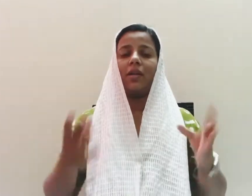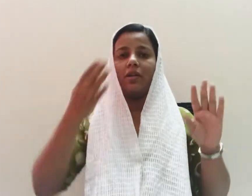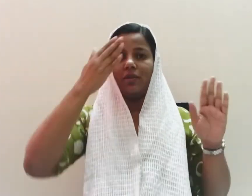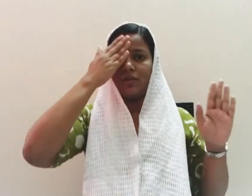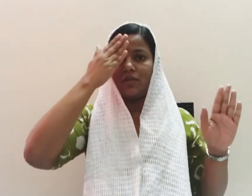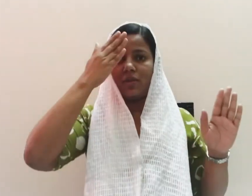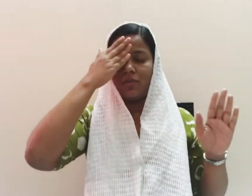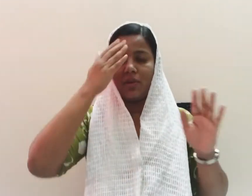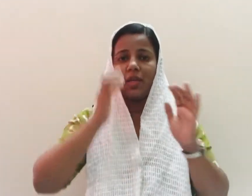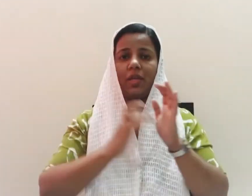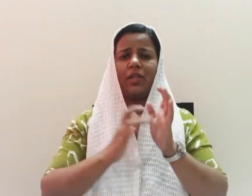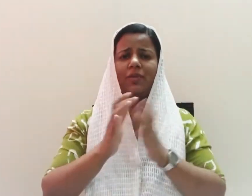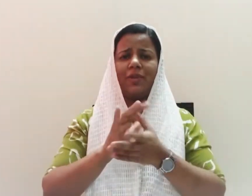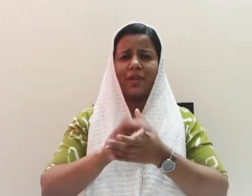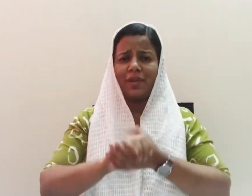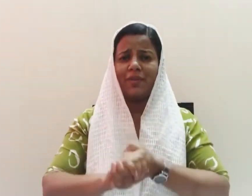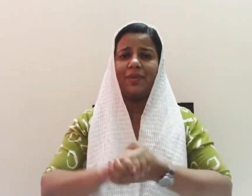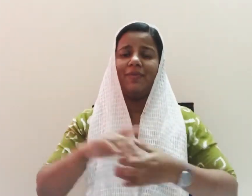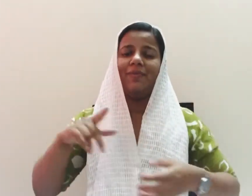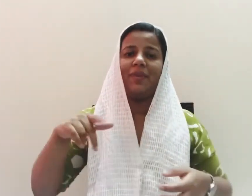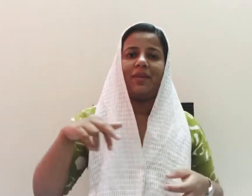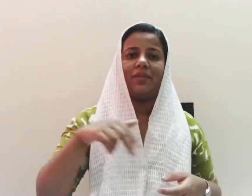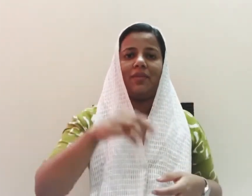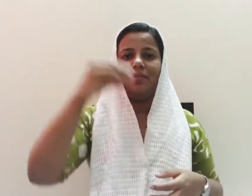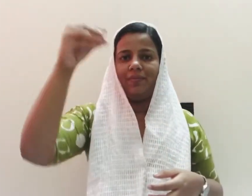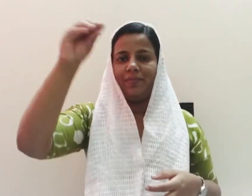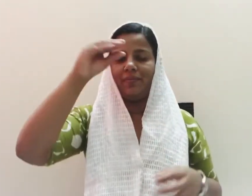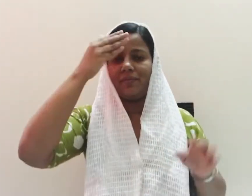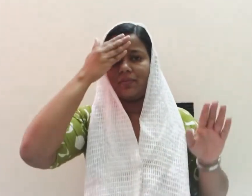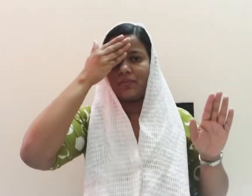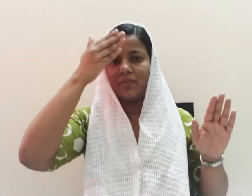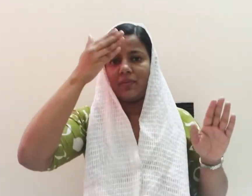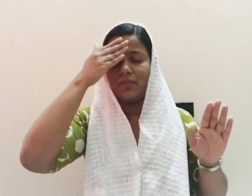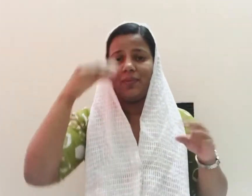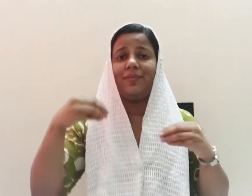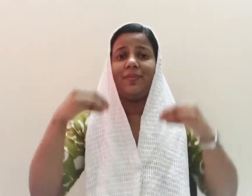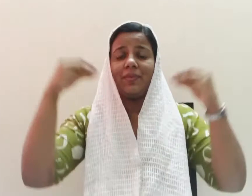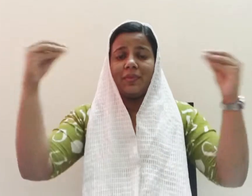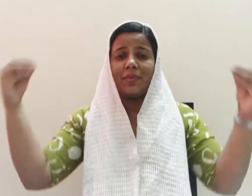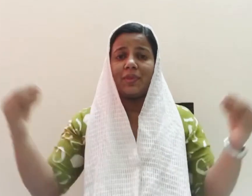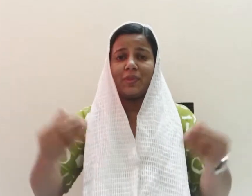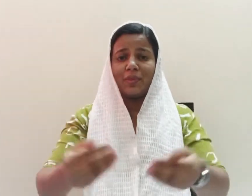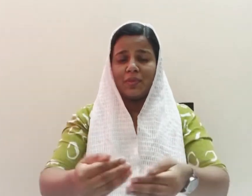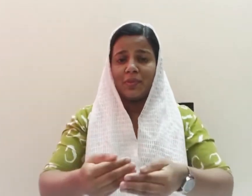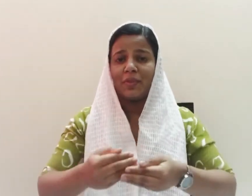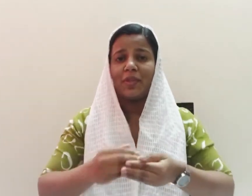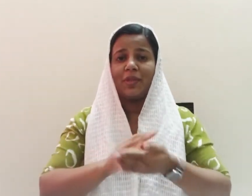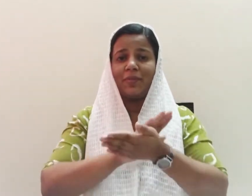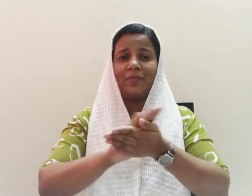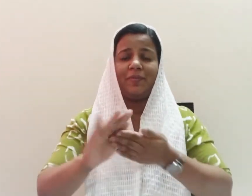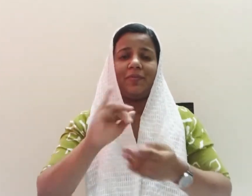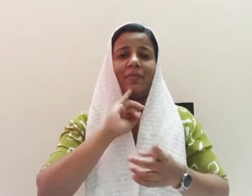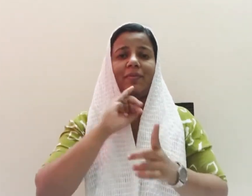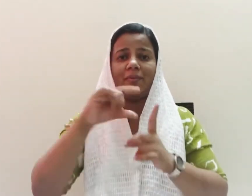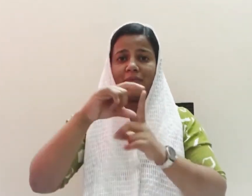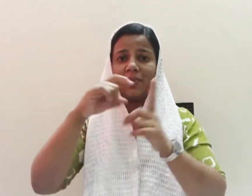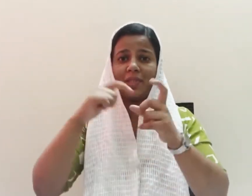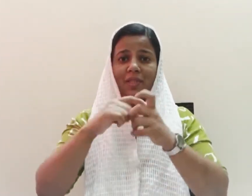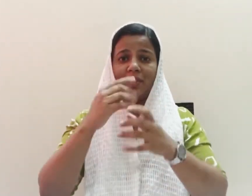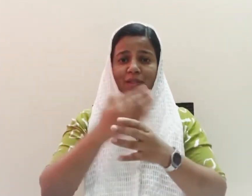പകൽക്കാലത്തിനായിട്ടും സ്തോത്രം. അങ്ങ് ഞങ്ങളെ കൈപിടിച്ച് നടത്തുന്ന കൃപകൾക്കായി സ്തോത്രം. അങ്ങ് ചിറക് വിടർത്തി അതിനകത്ത് ഞങ്ങളെ ഒളിപ്പിച്ചു വെച്ച് ഈ പകൽക്കാലം